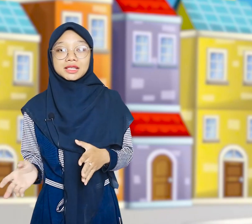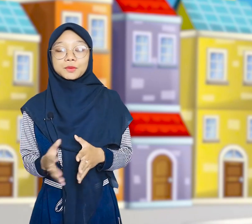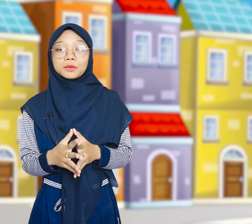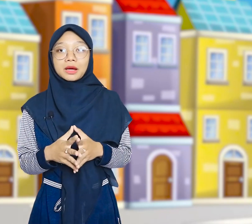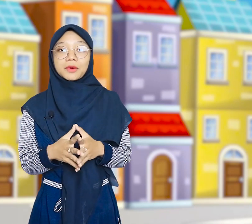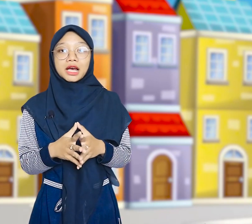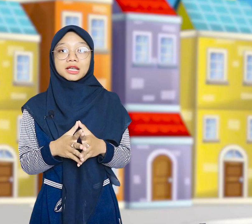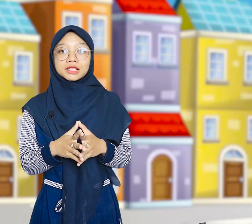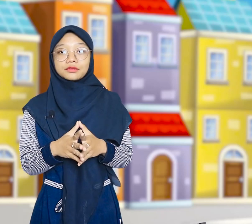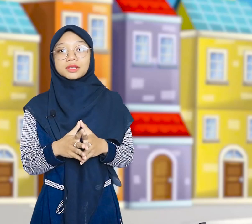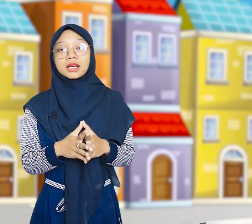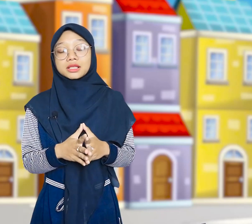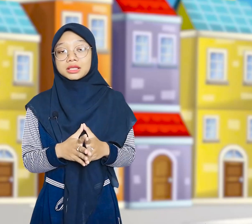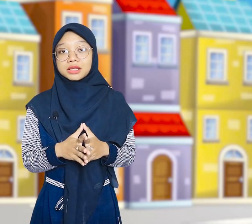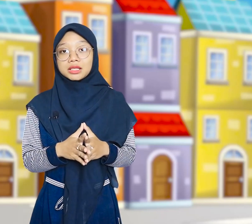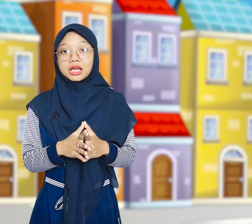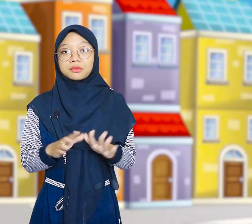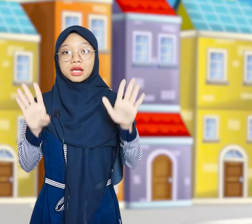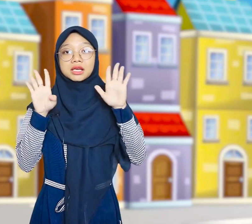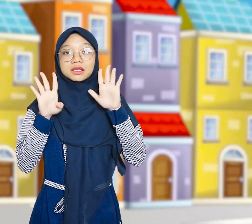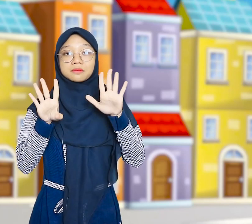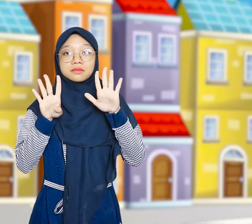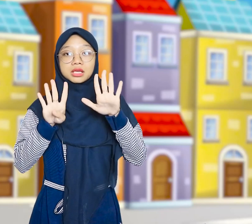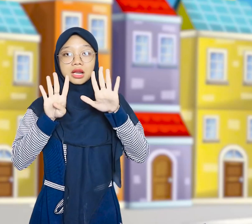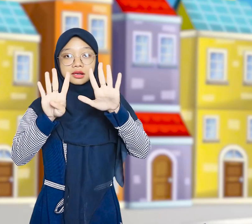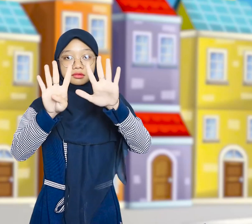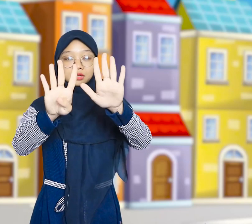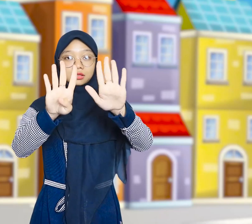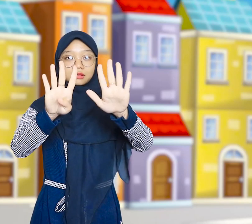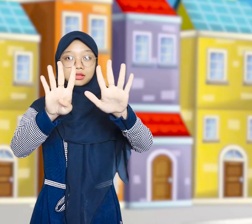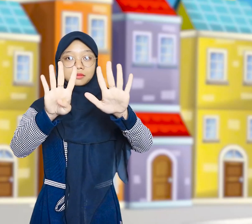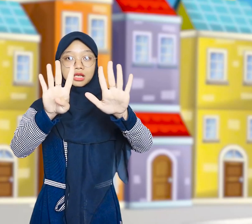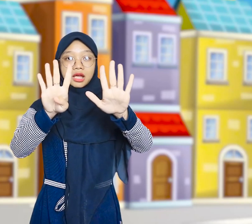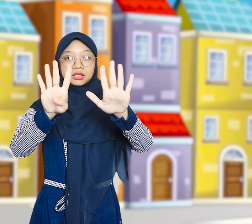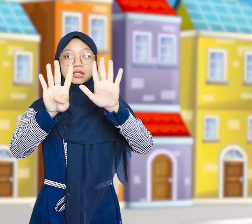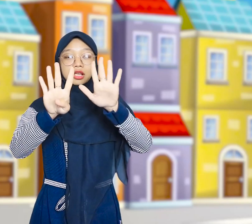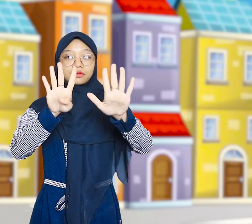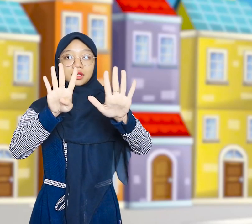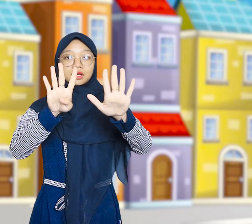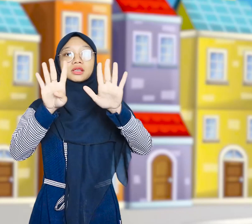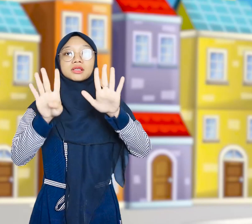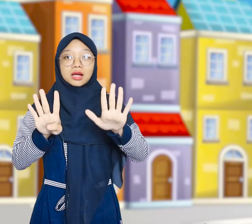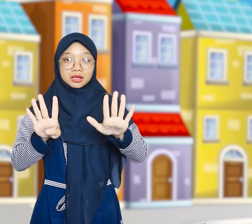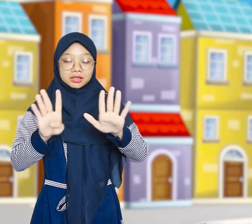Inggris. Beberapa ada traffic signs. Di sini kami ada 9 nih, 9 traffic signs.